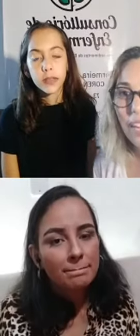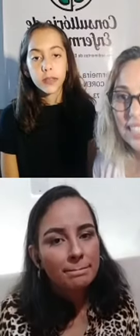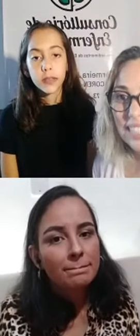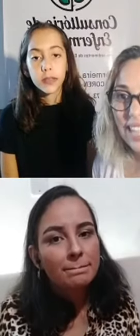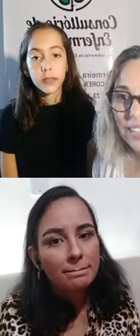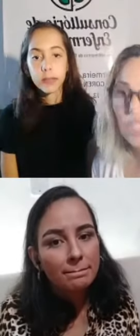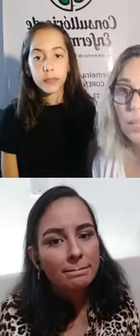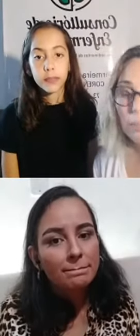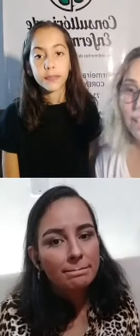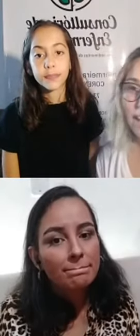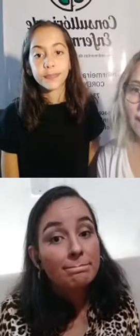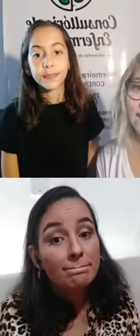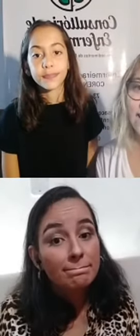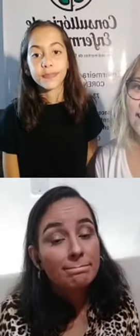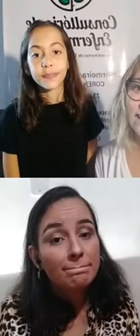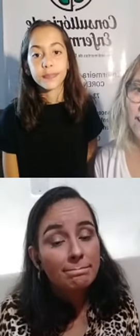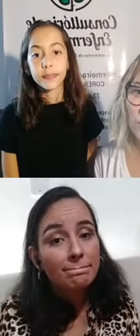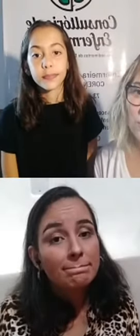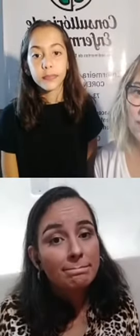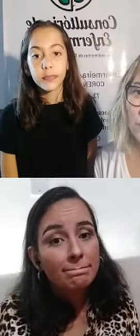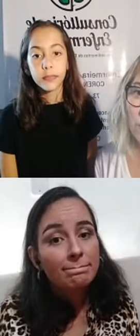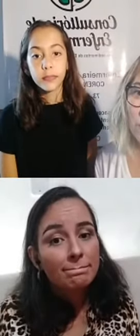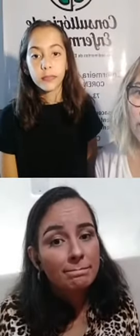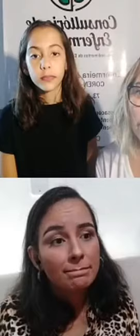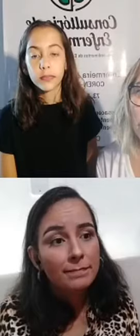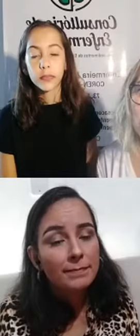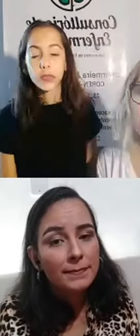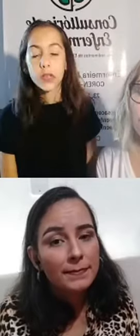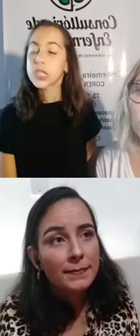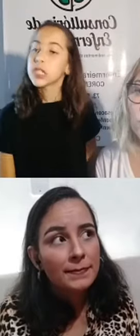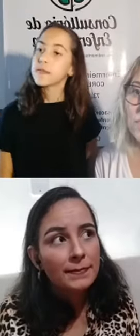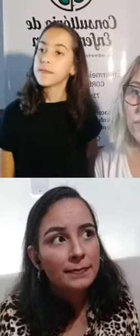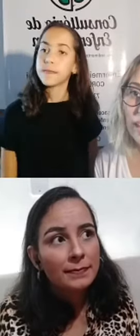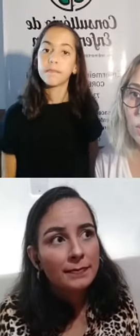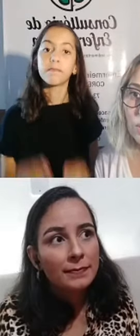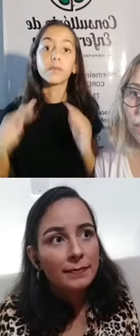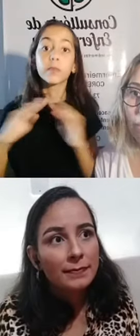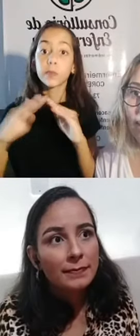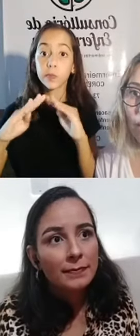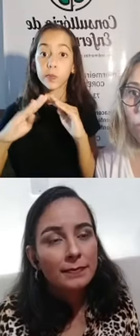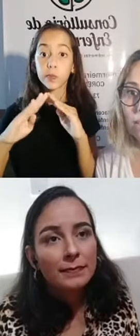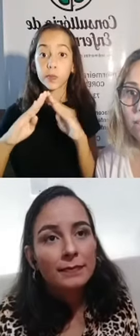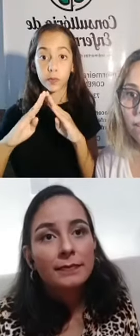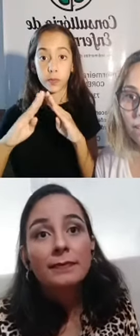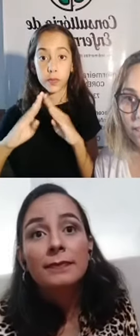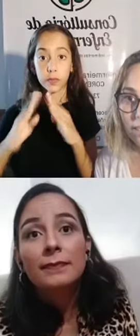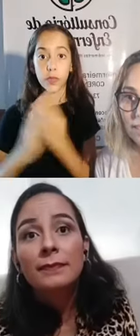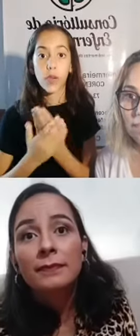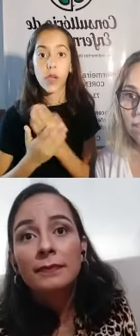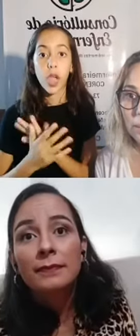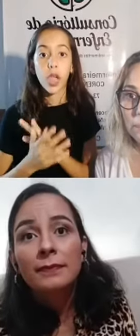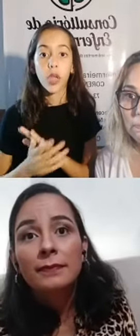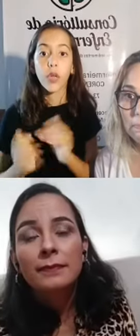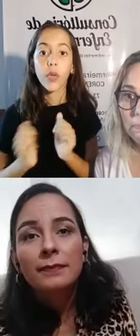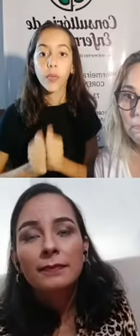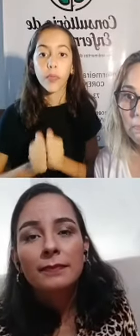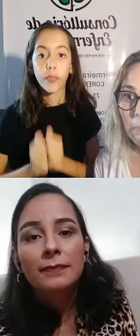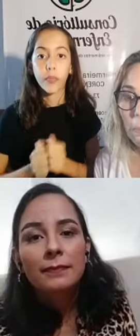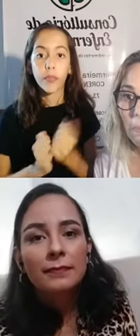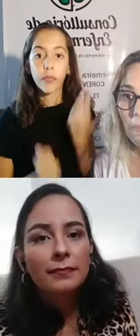com receio de liberar, né, Darluce? Porque é como você falou, trabalhar com as crianças.